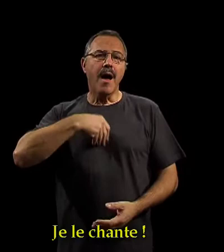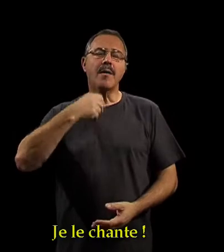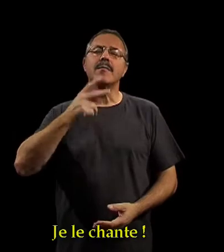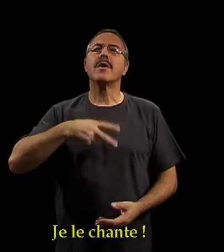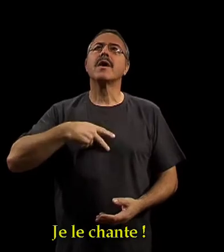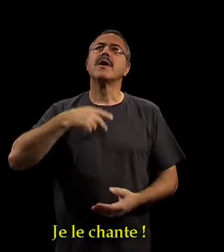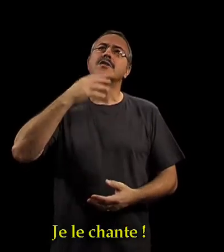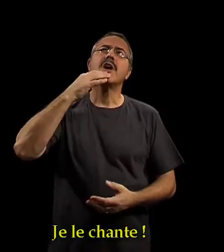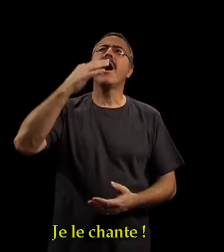Je le chante.